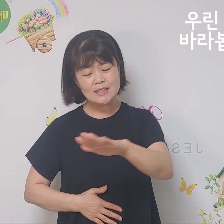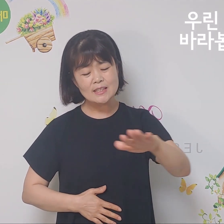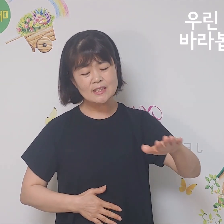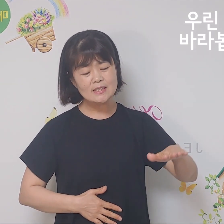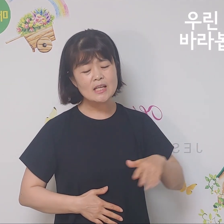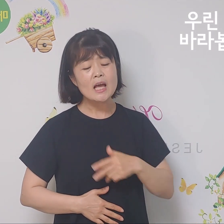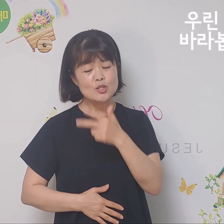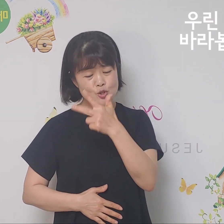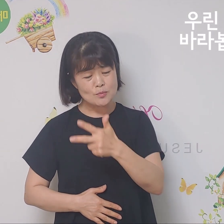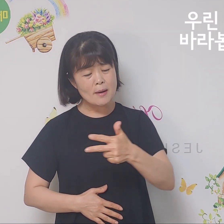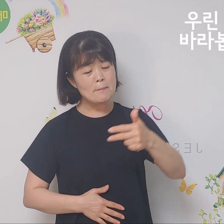우린 주만